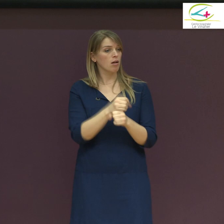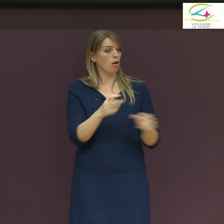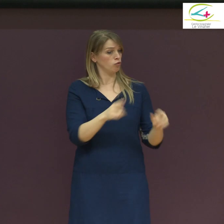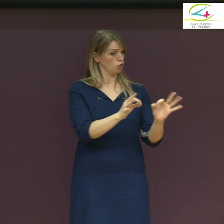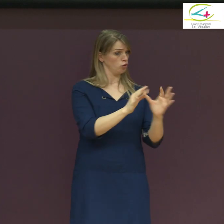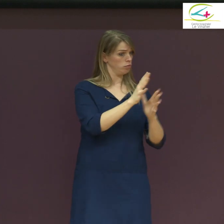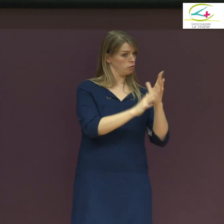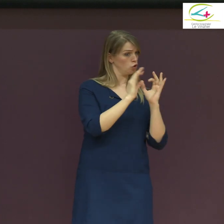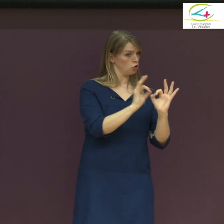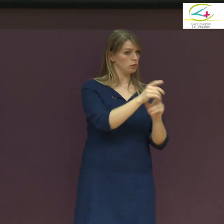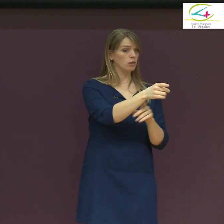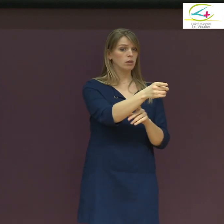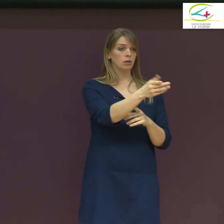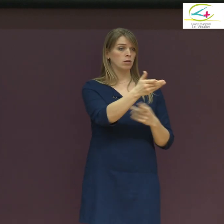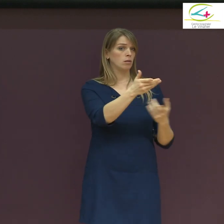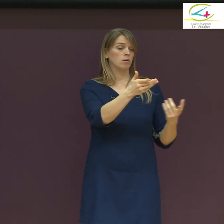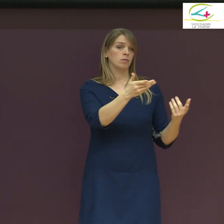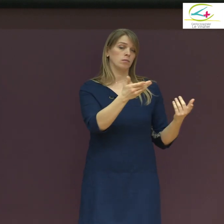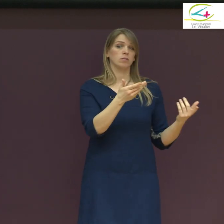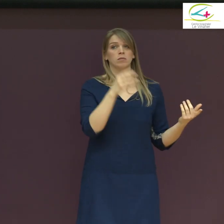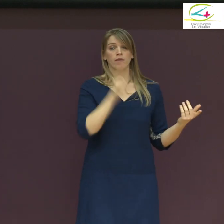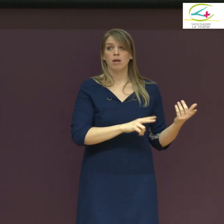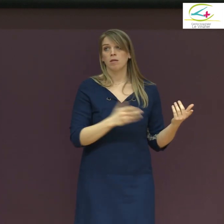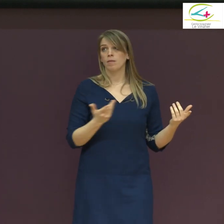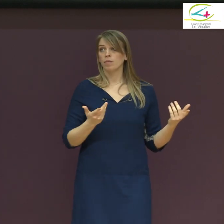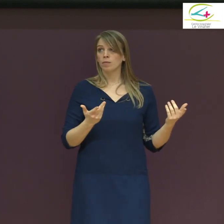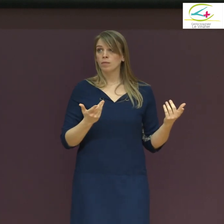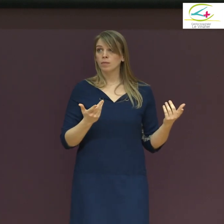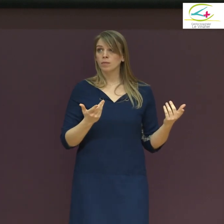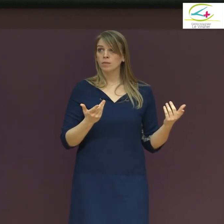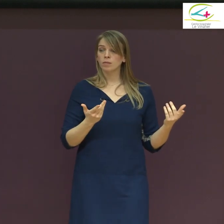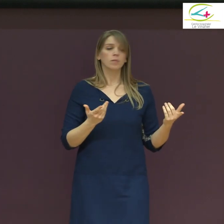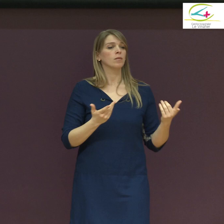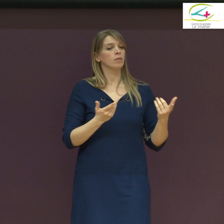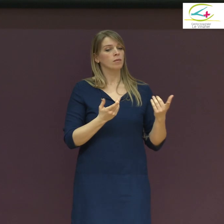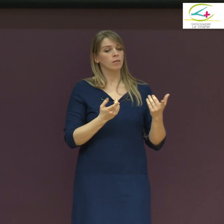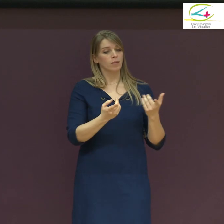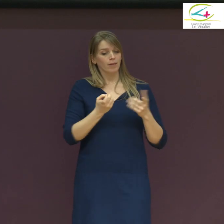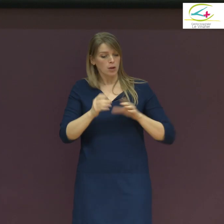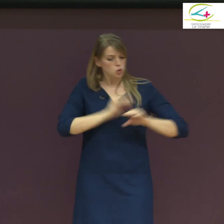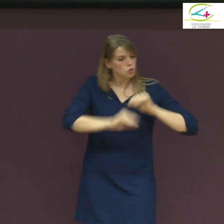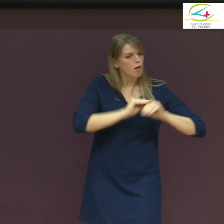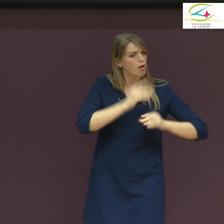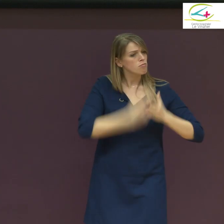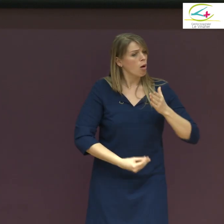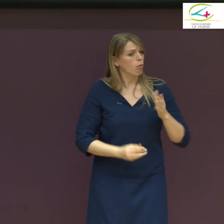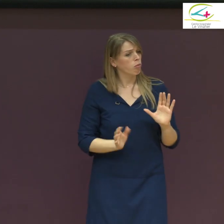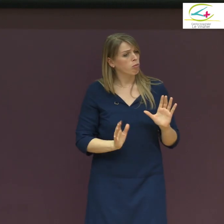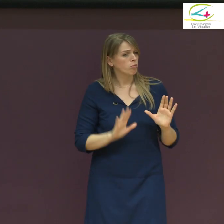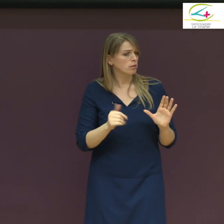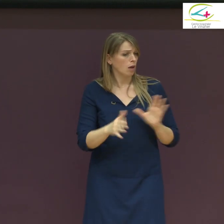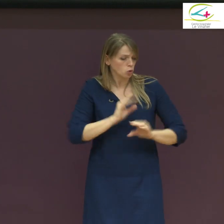souligné, vous voyez bien que c'est pas forcément, enfin c'est même pas forcément, c'est pas le soin qui manque la plupart du